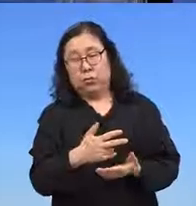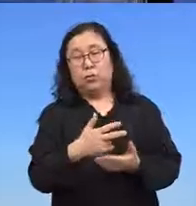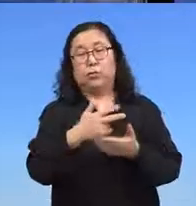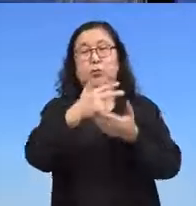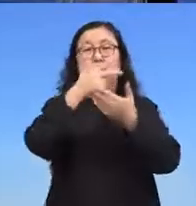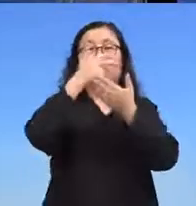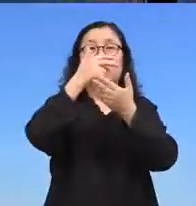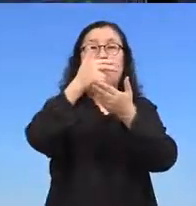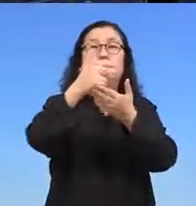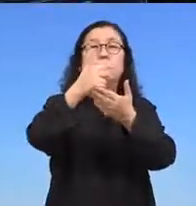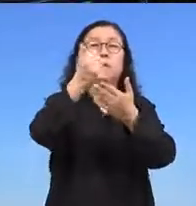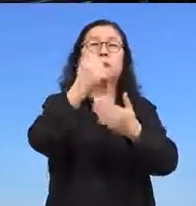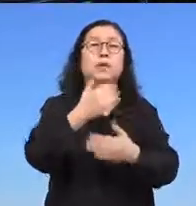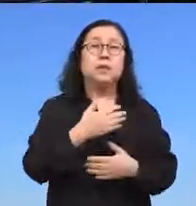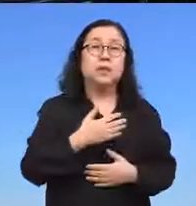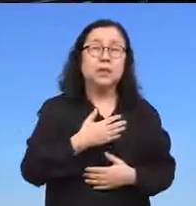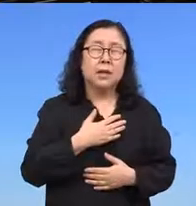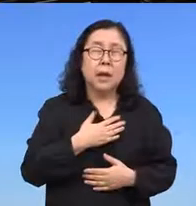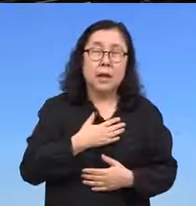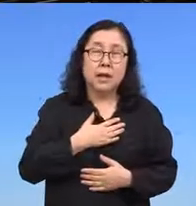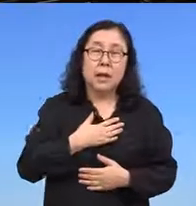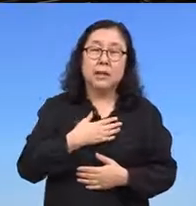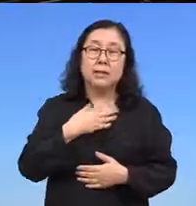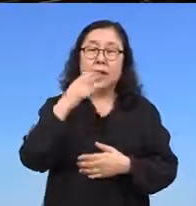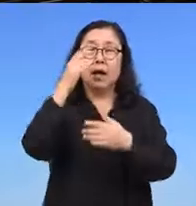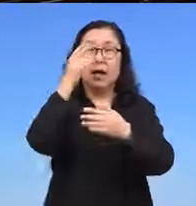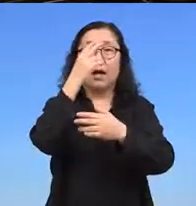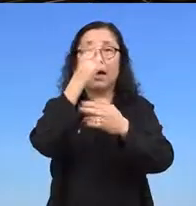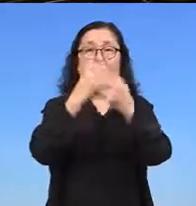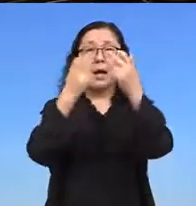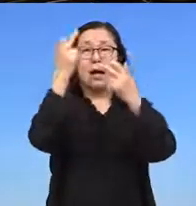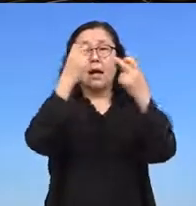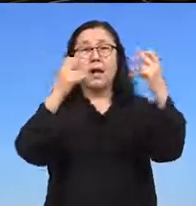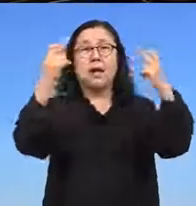주님은 나의 산성,